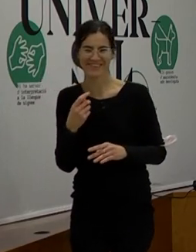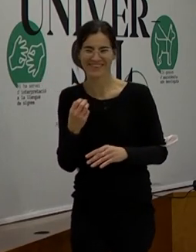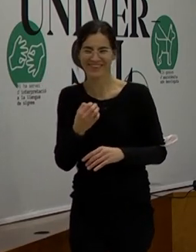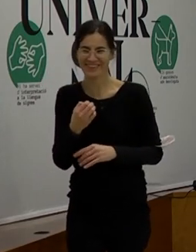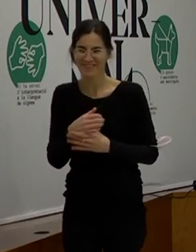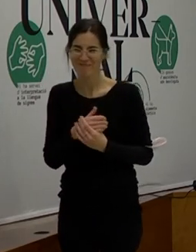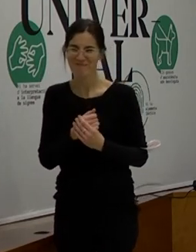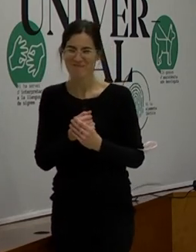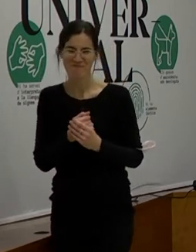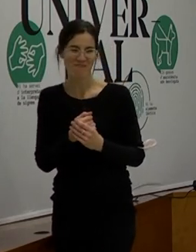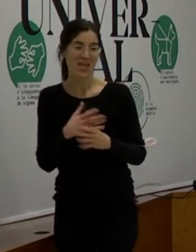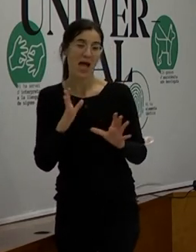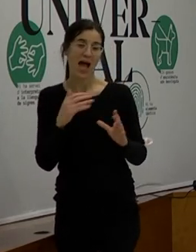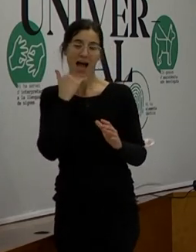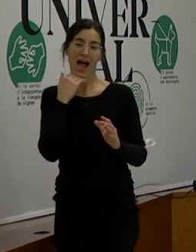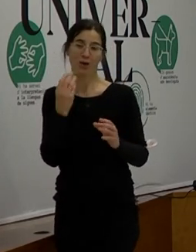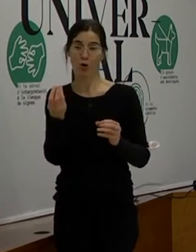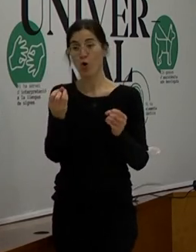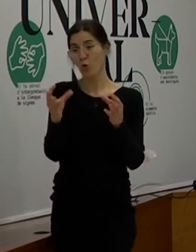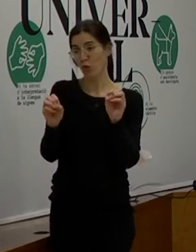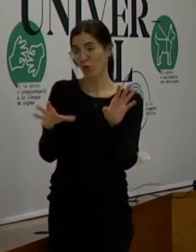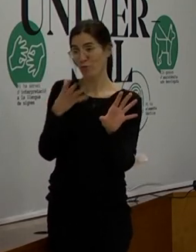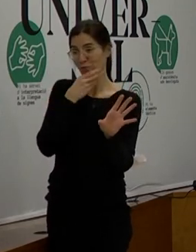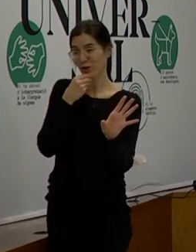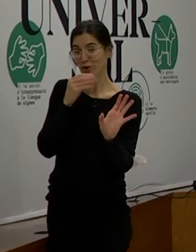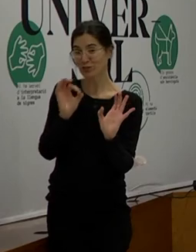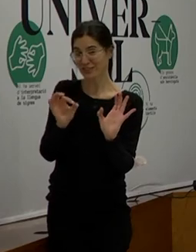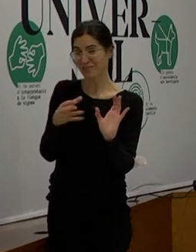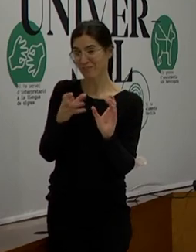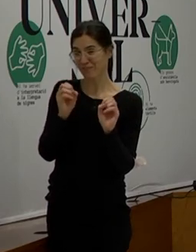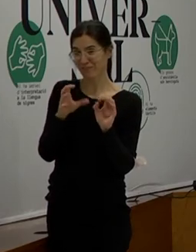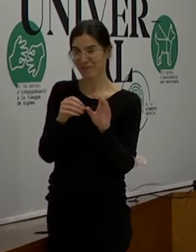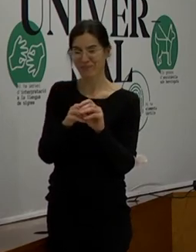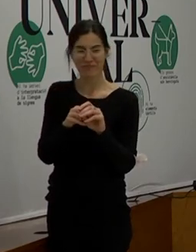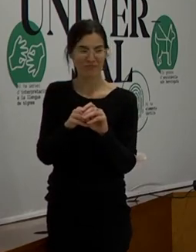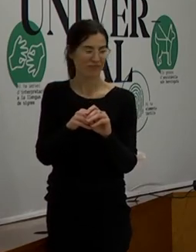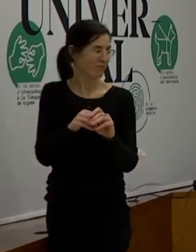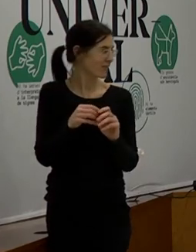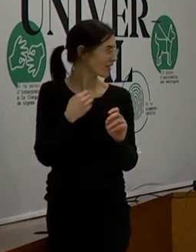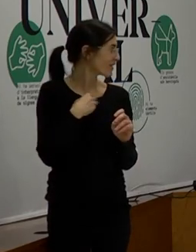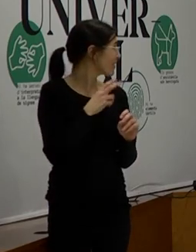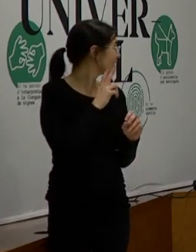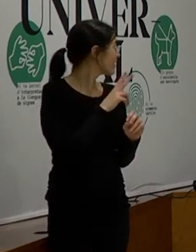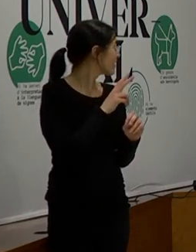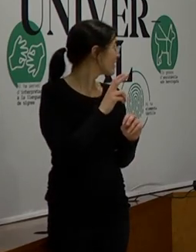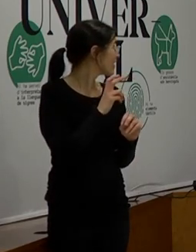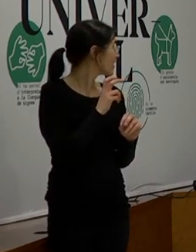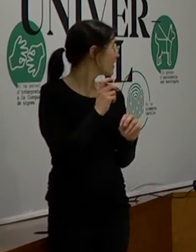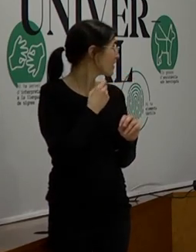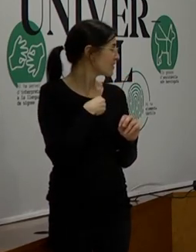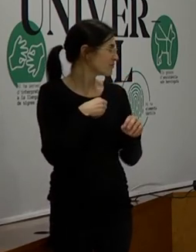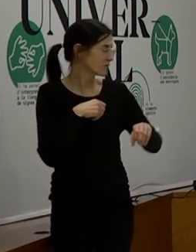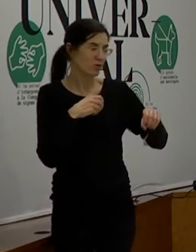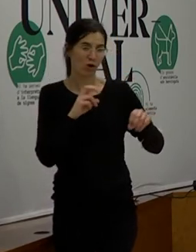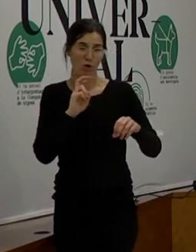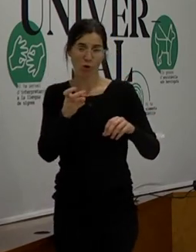Ara, le pusieron luz, era muy chulo, esta noche era muy chulo. Has vist els fitons d'altres ciutats que són més alts?